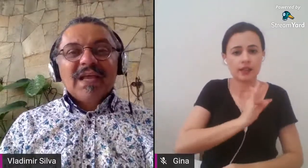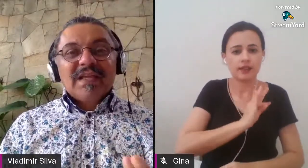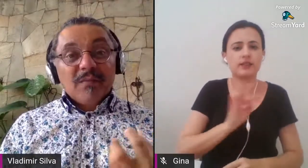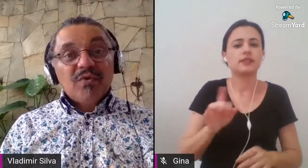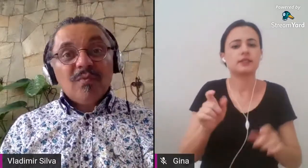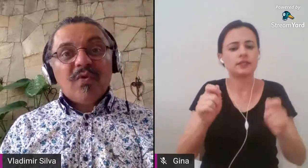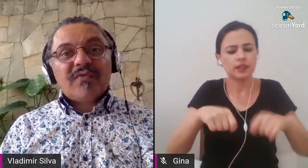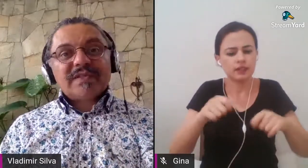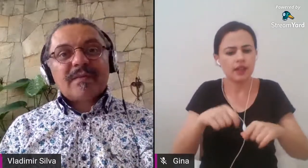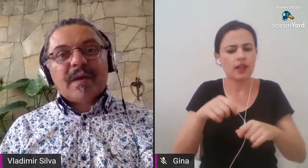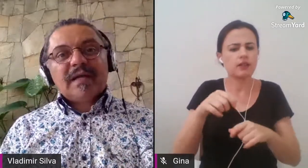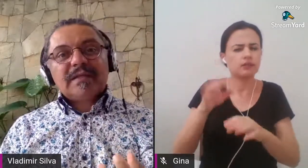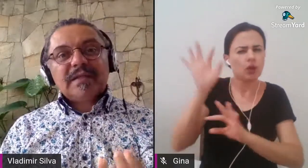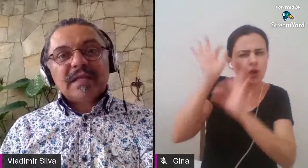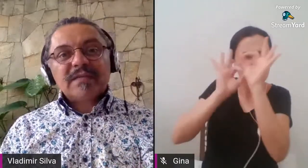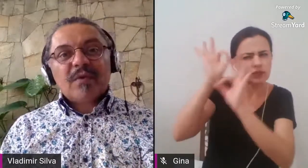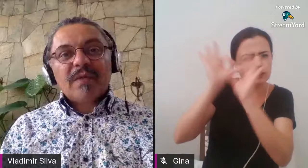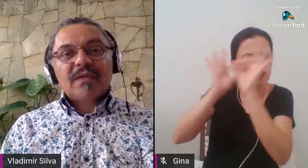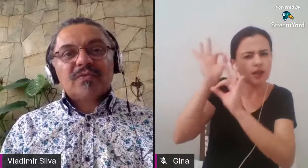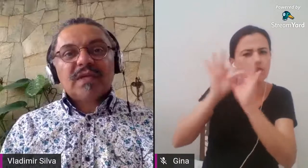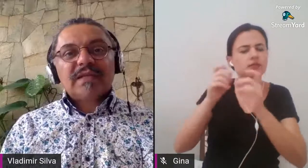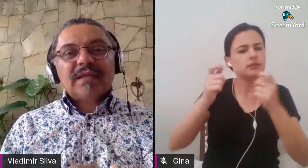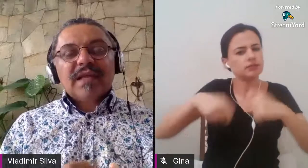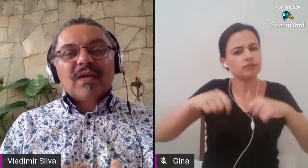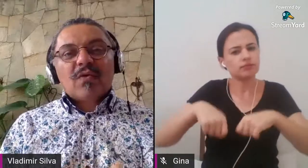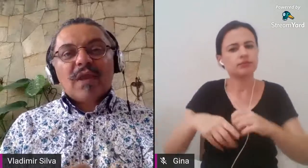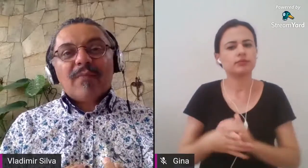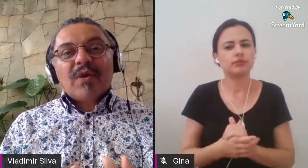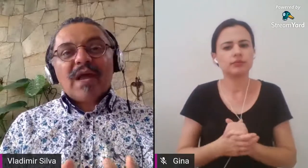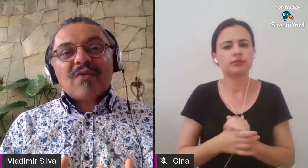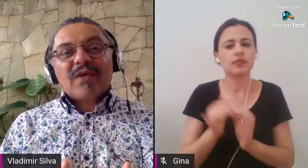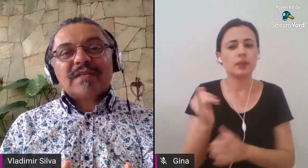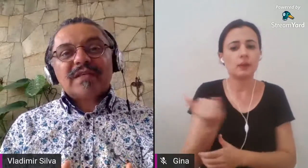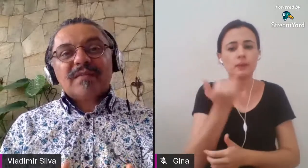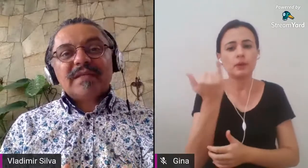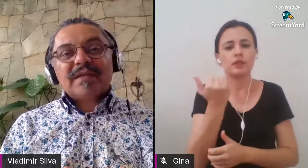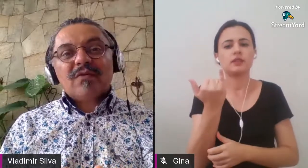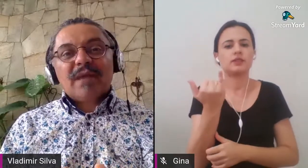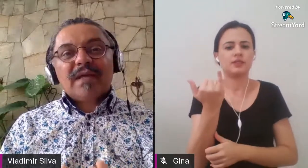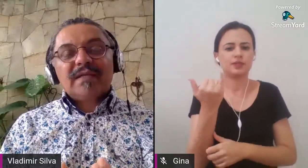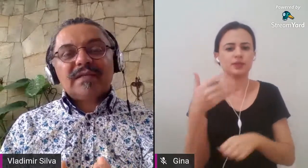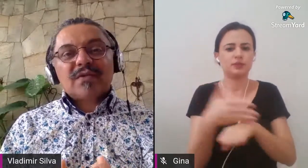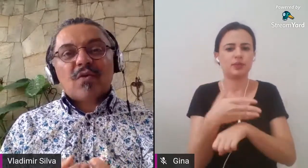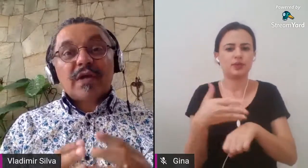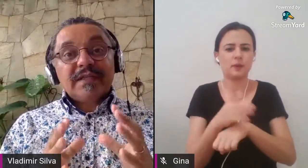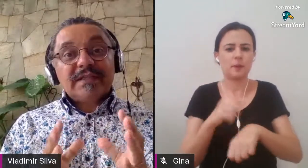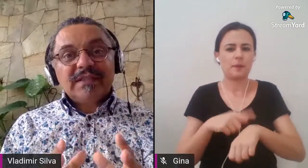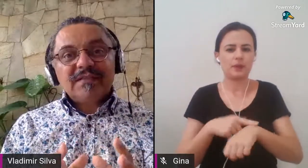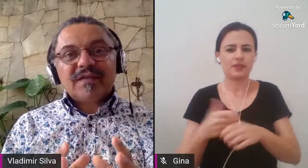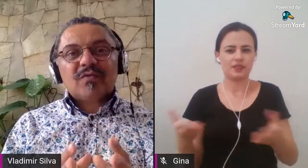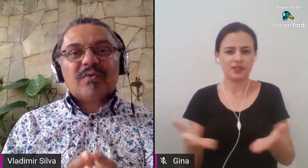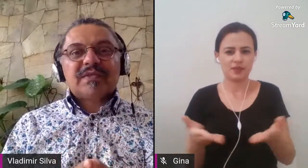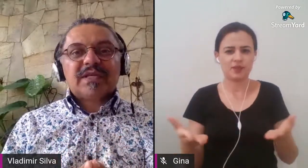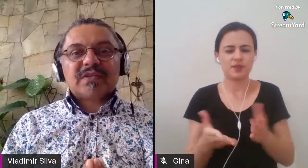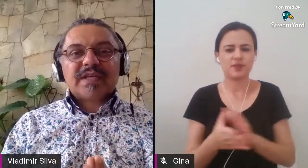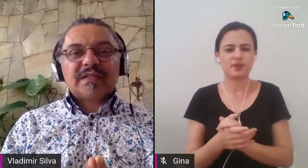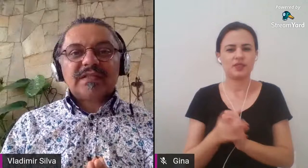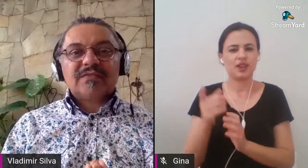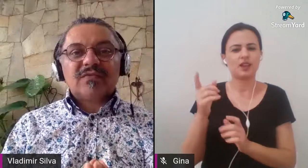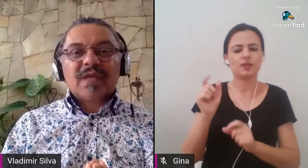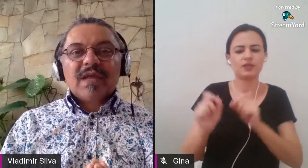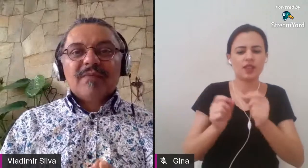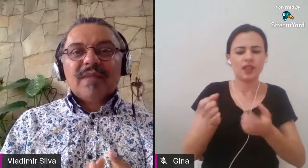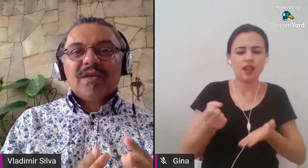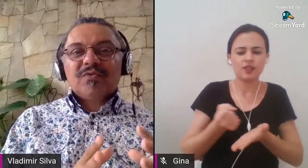criativo. E é muito bom fazer parte desse momento, né? Colaborar com essa dimensão mais cognitiva do